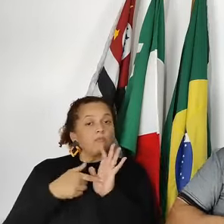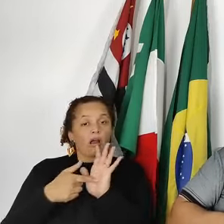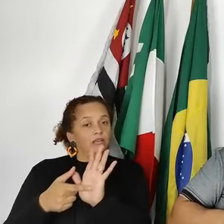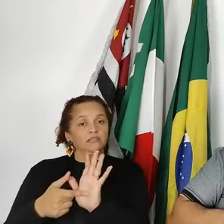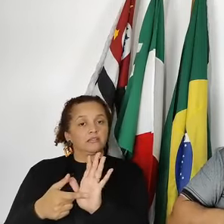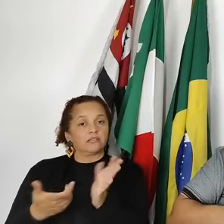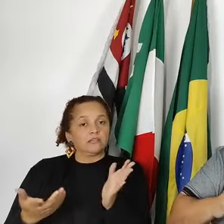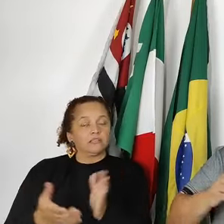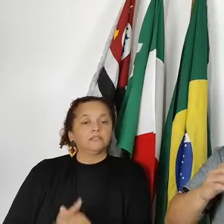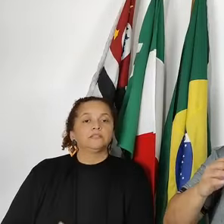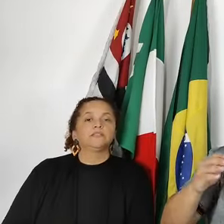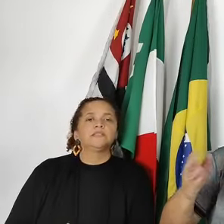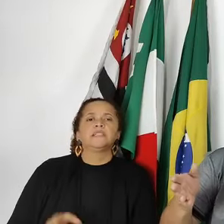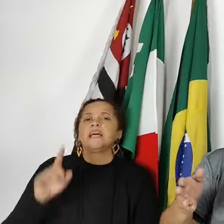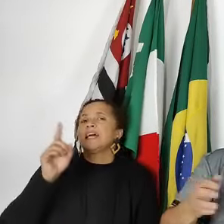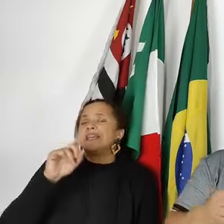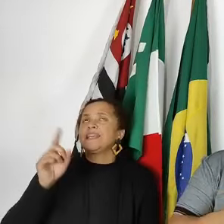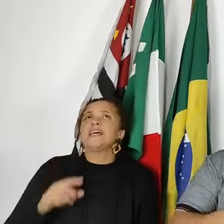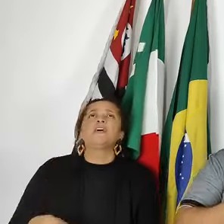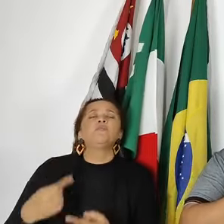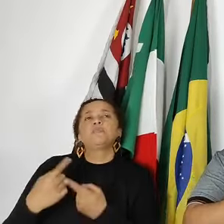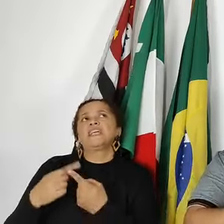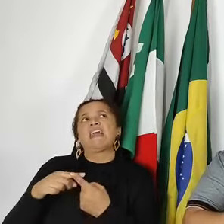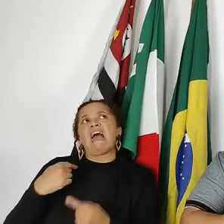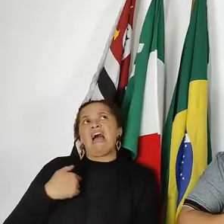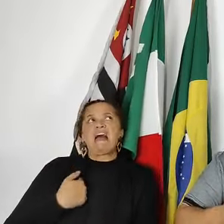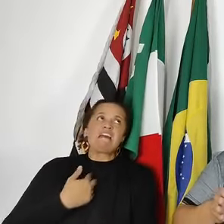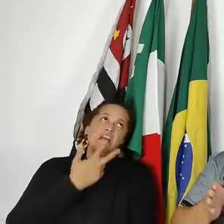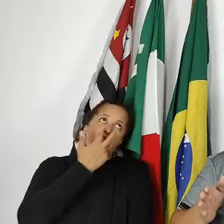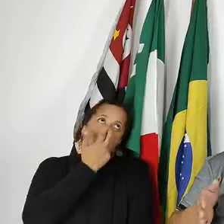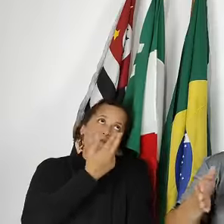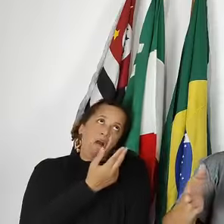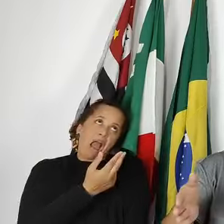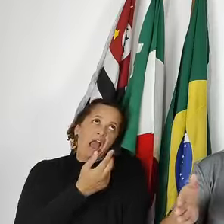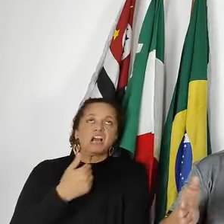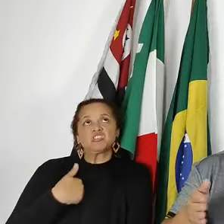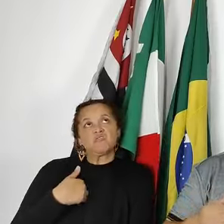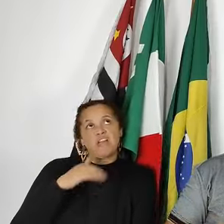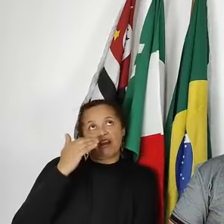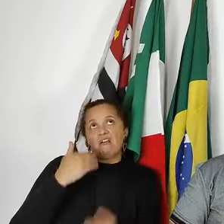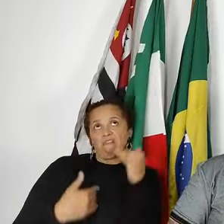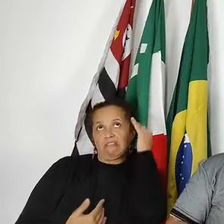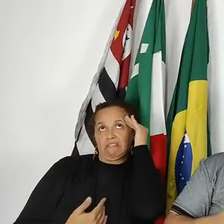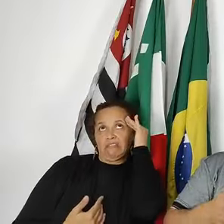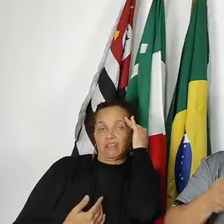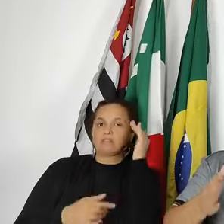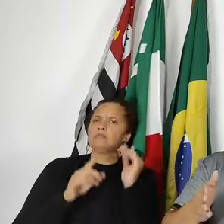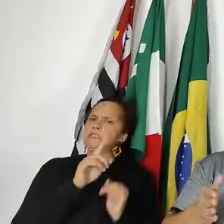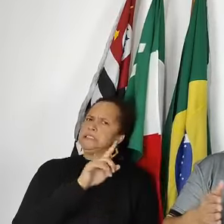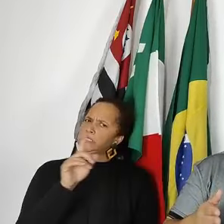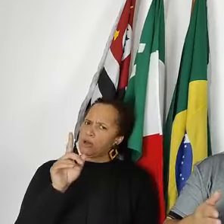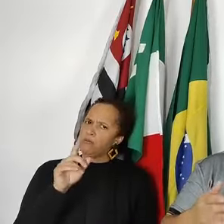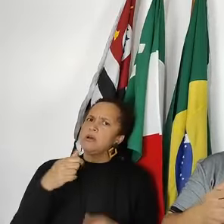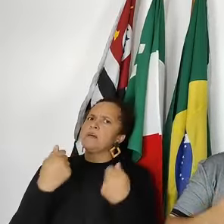E não pelos nossos achismos, pelos nossos entendimentos, e se levar cativo aquilo que a palavra tem ensinado, aquilo que a palavra tem